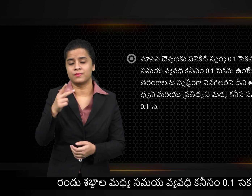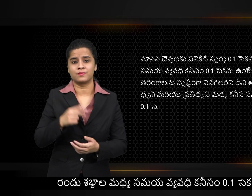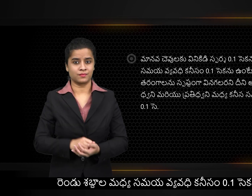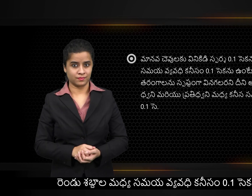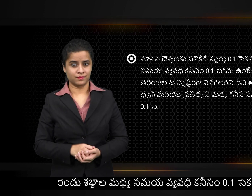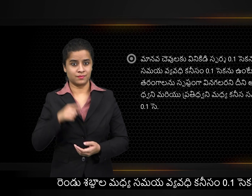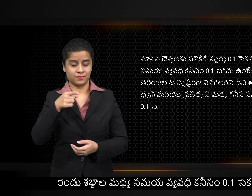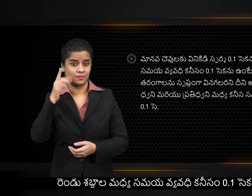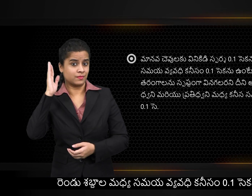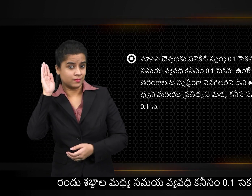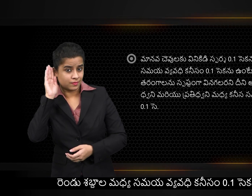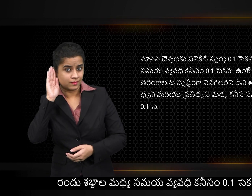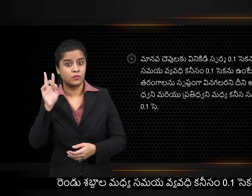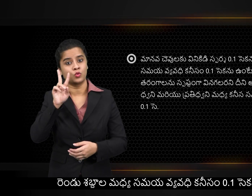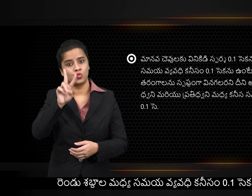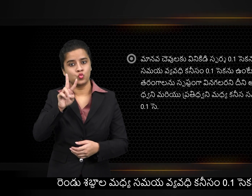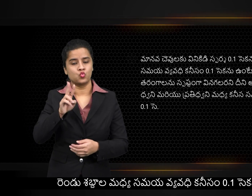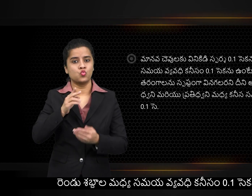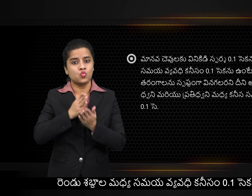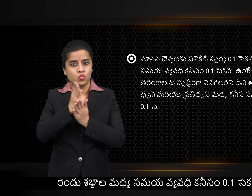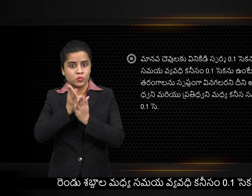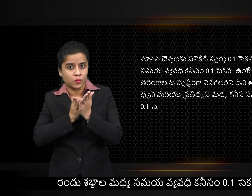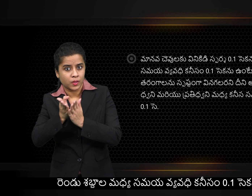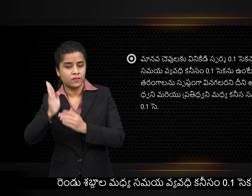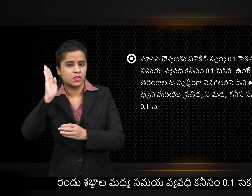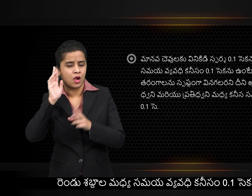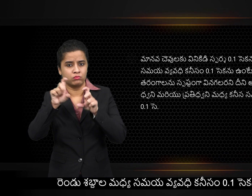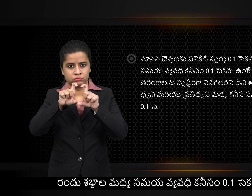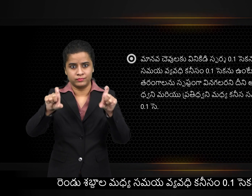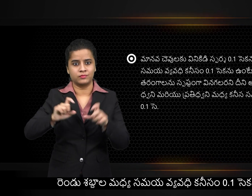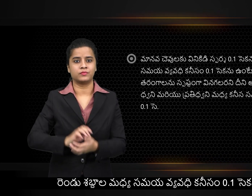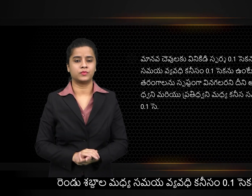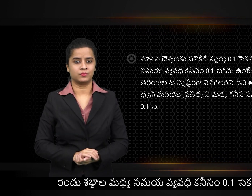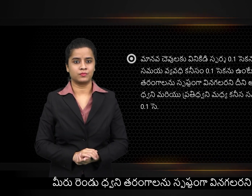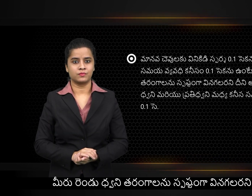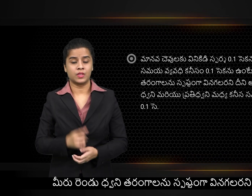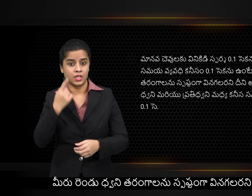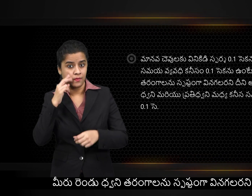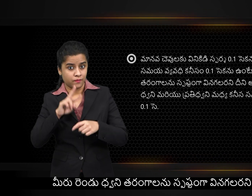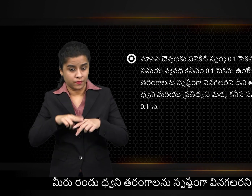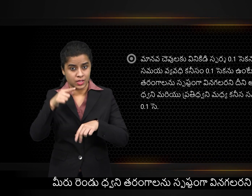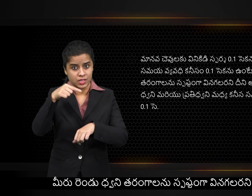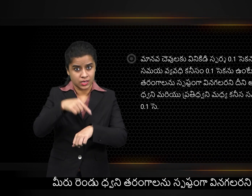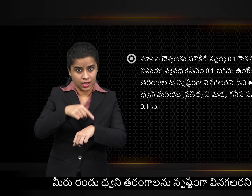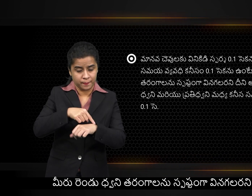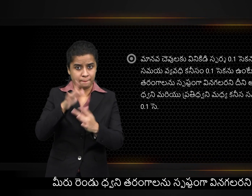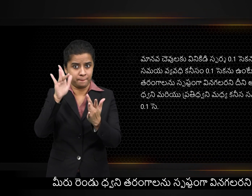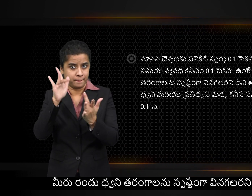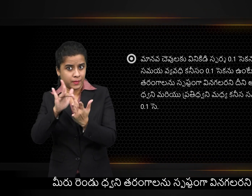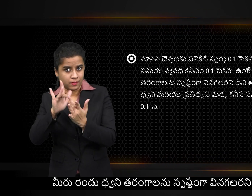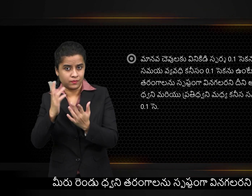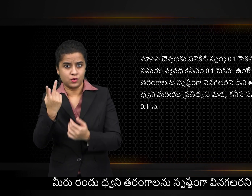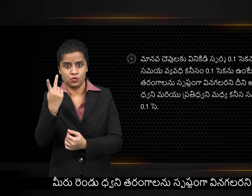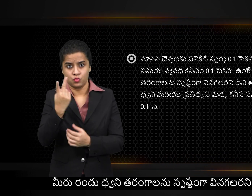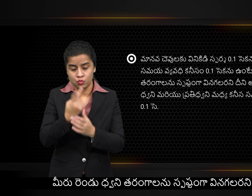2 శబ్దాల మధ్య సమయ వ్యవధి కోసం 0.1 సెకను ఉంటే మీరు 2 ధ్వని